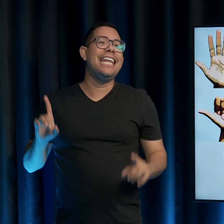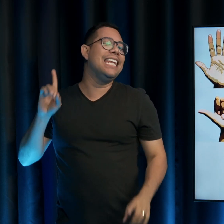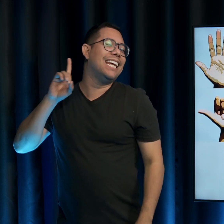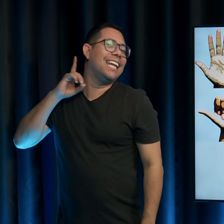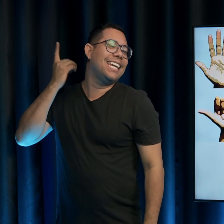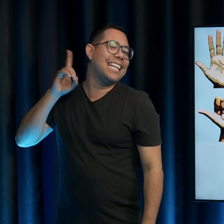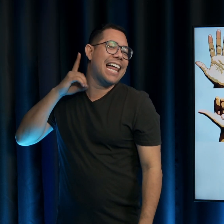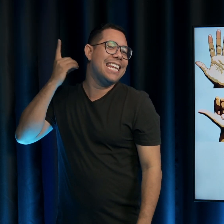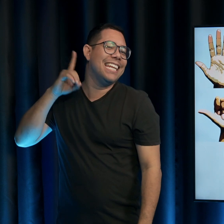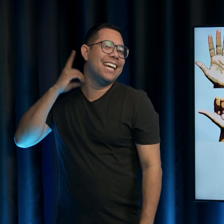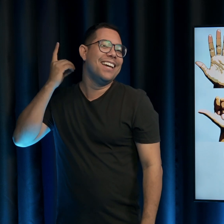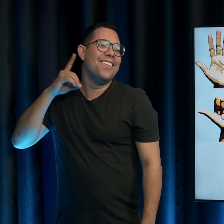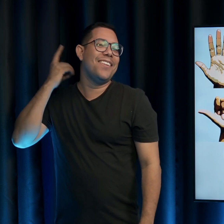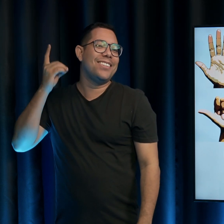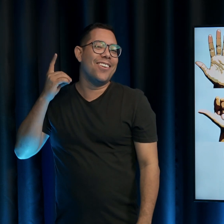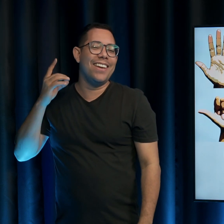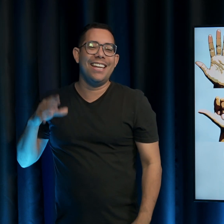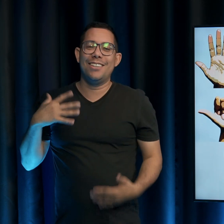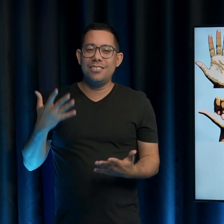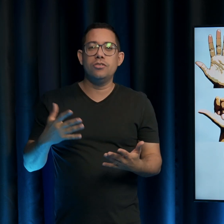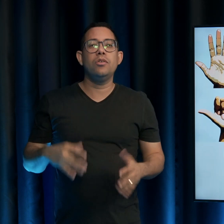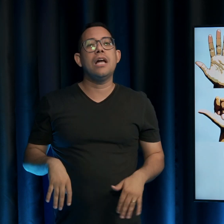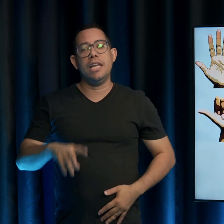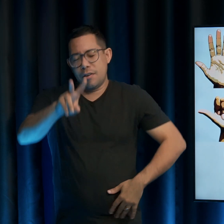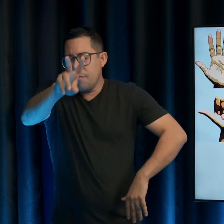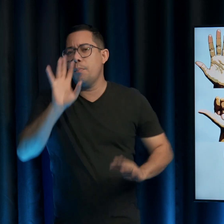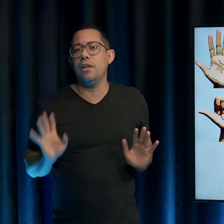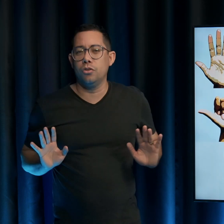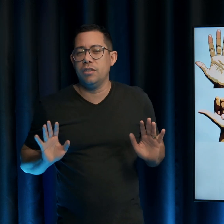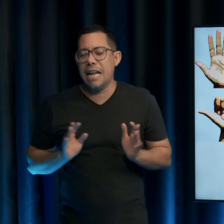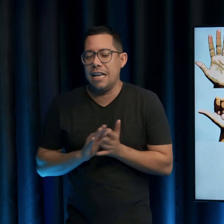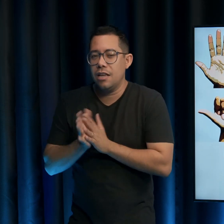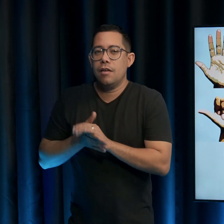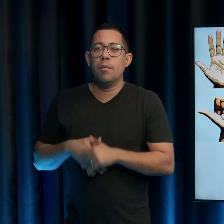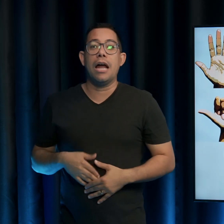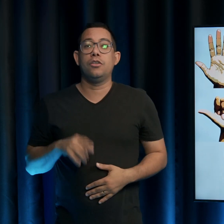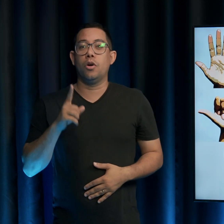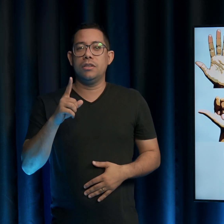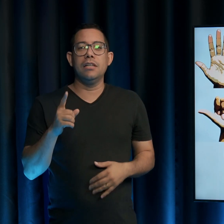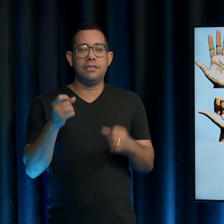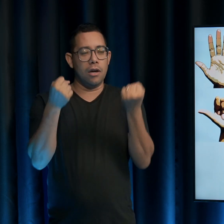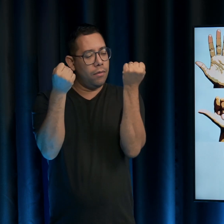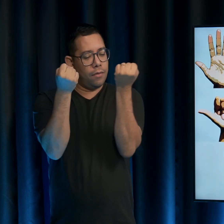Dalila, né? Que Dalila fez com ele. Então, Sansão e Dalila. Já vamos aprender os 2 sinais? Vamos lá, então, ó, de Sansão,